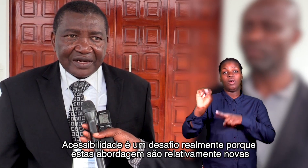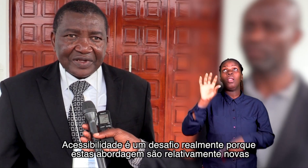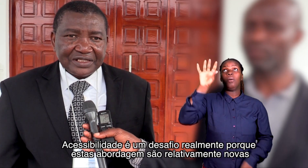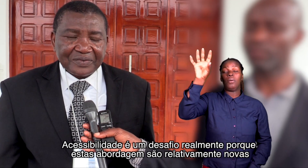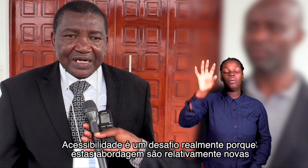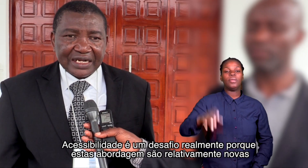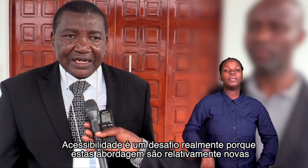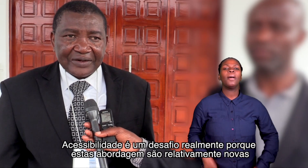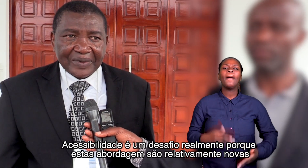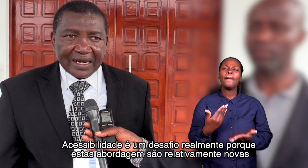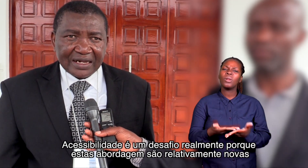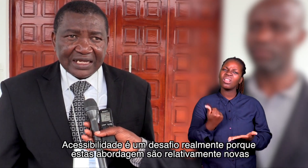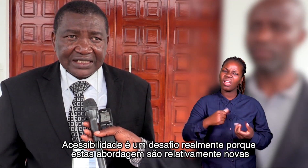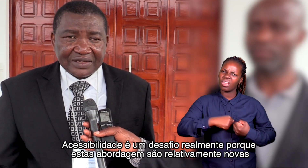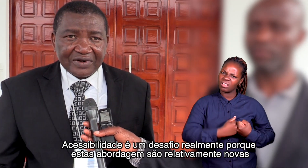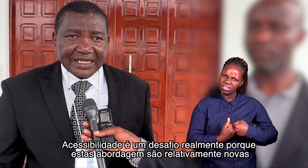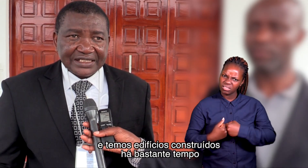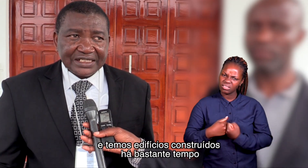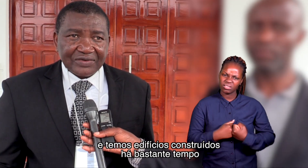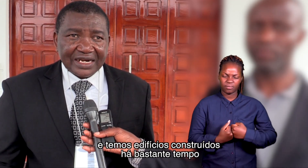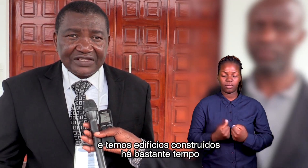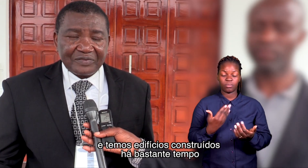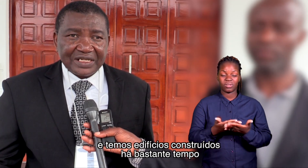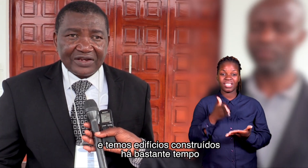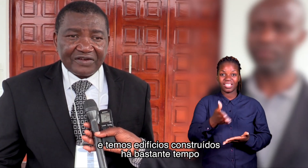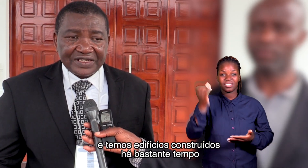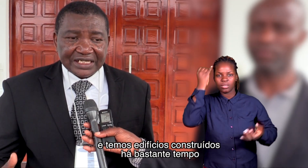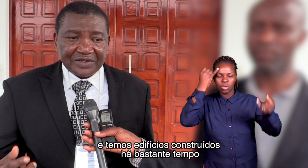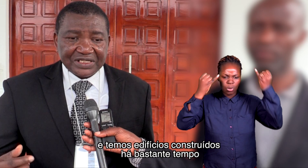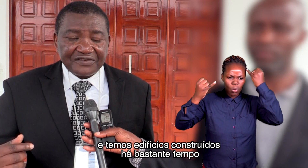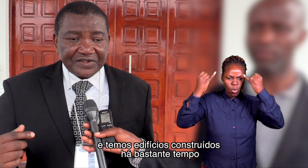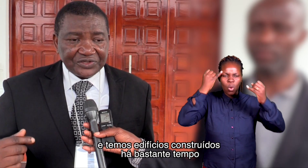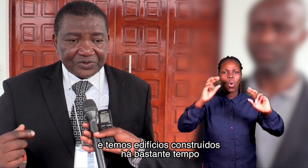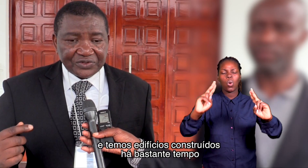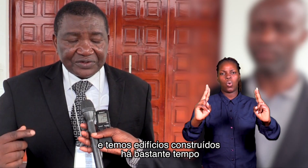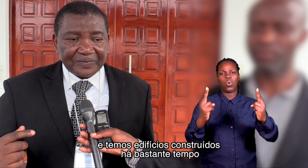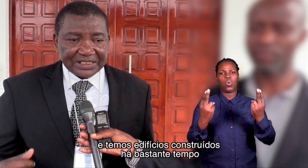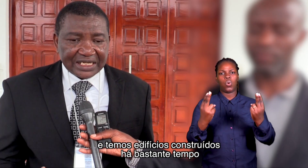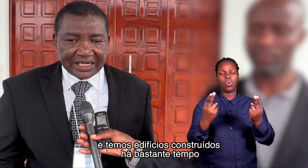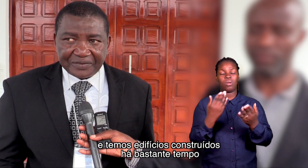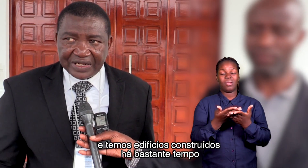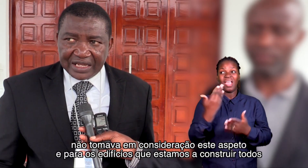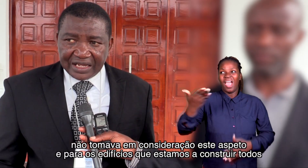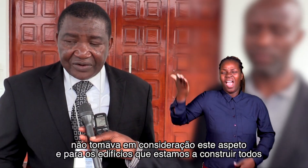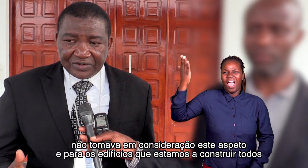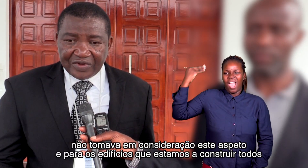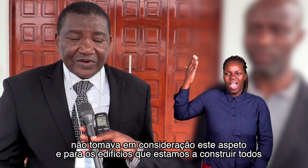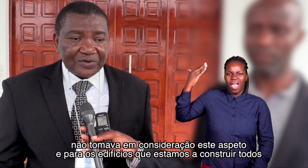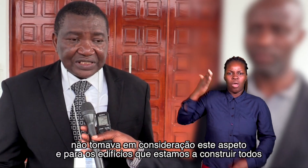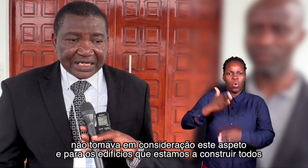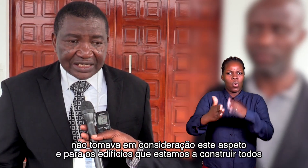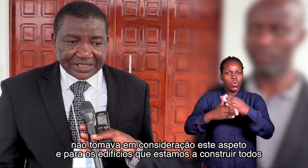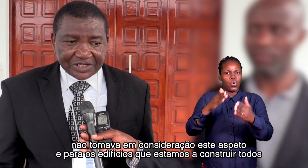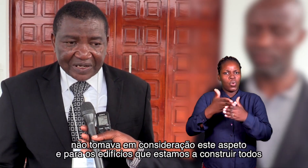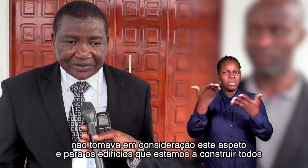desafio realmente porque estas abordagens são relativamente novas, já temos edifícios construídos há bastante tempo que não tomavam